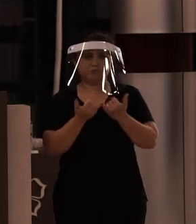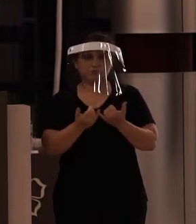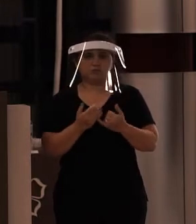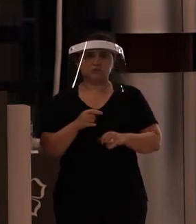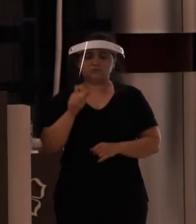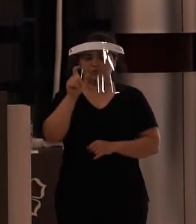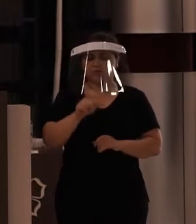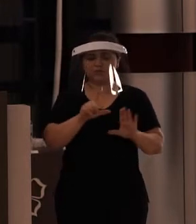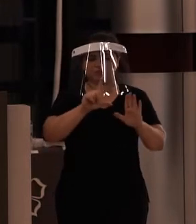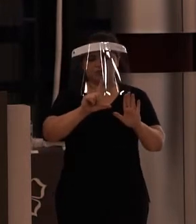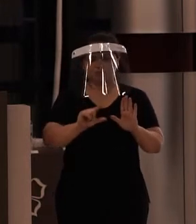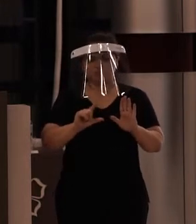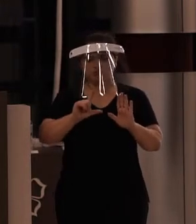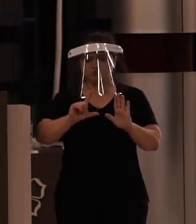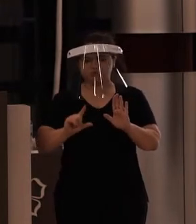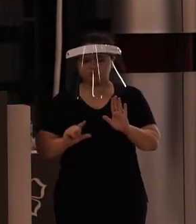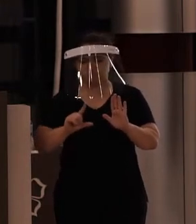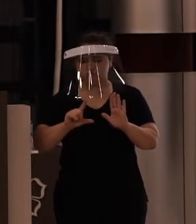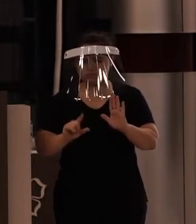ela foi caindo,